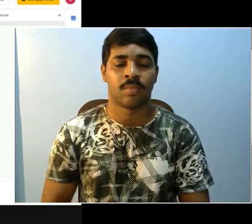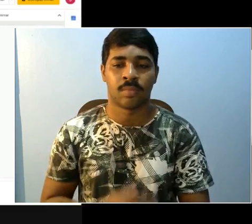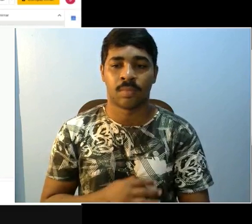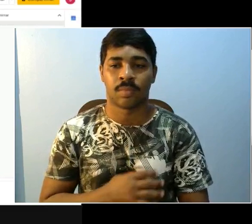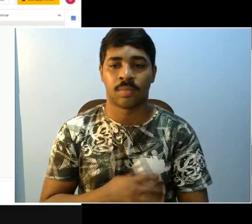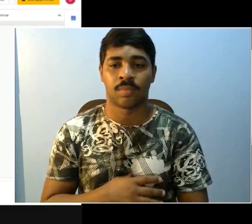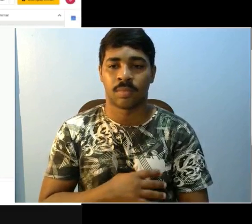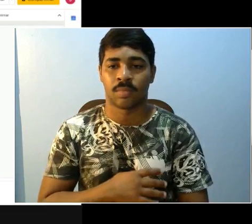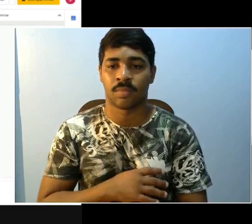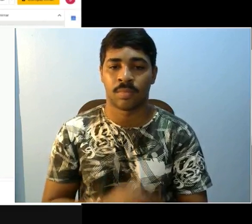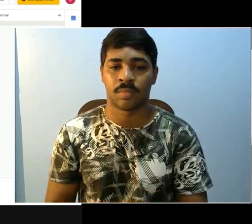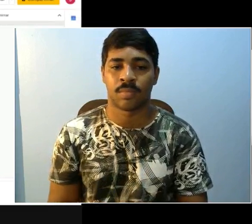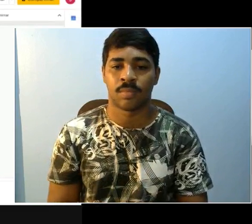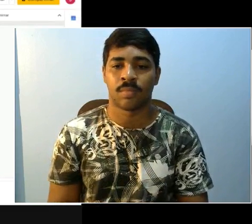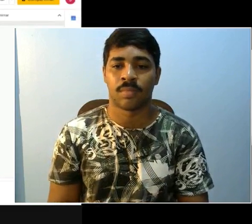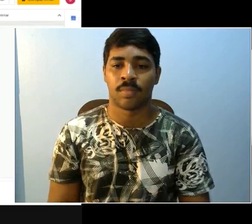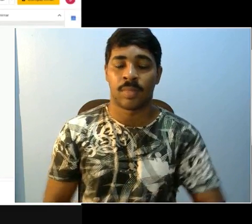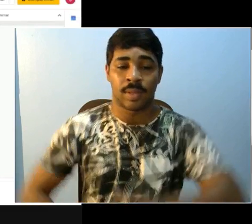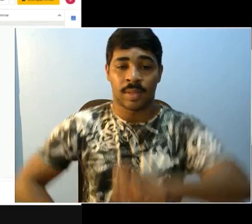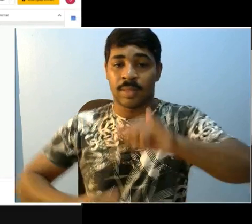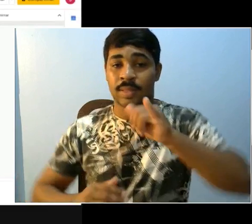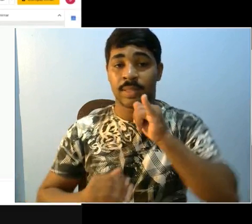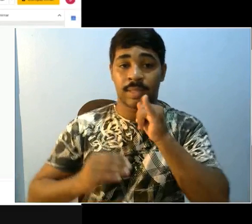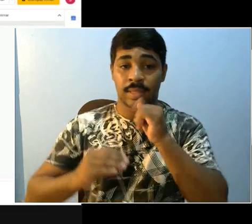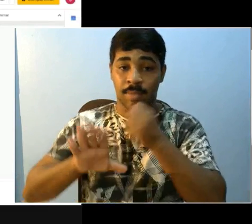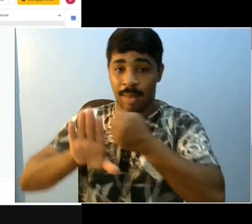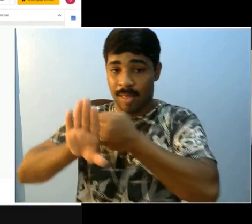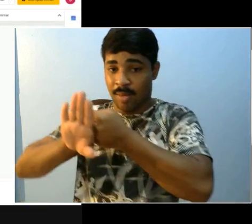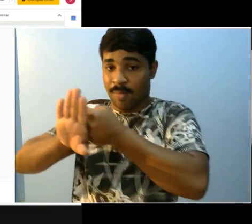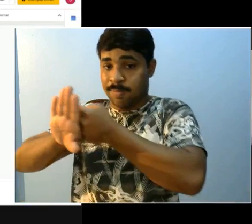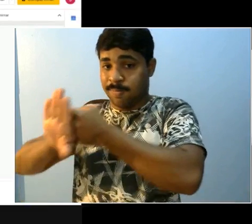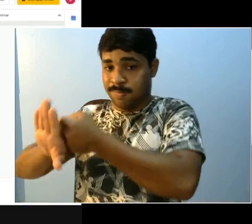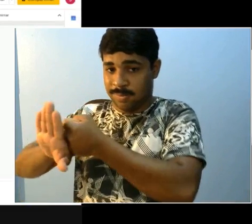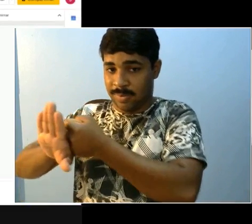F for menor que o atrito máximo